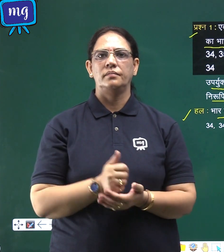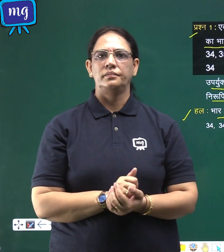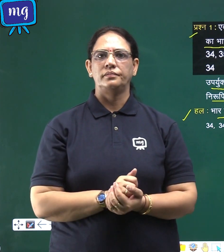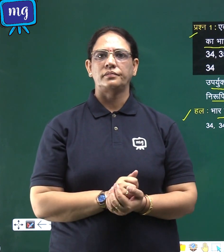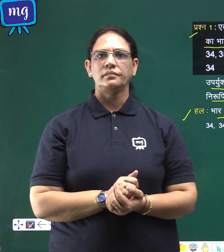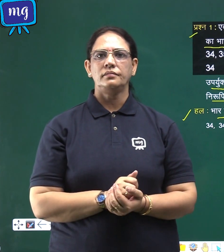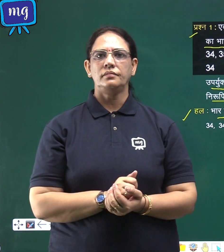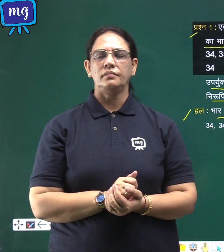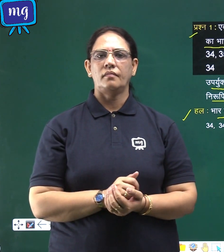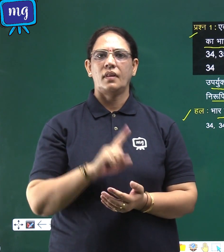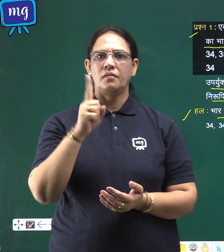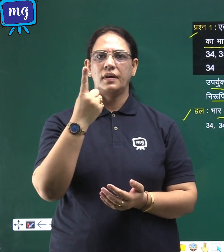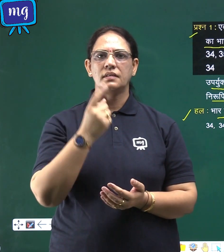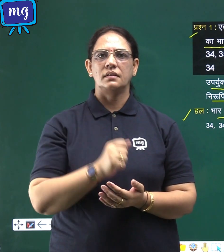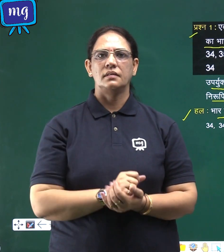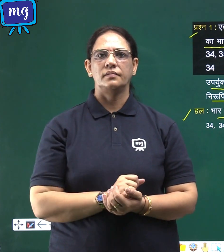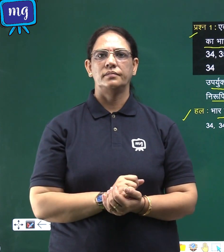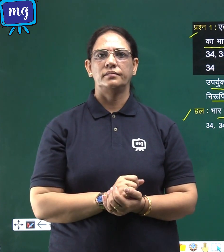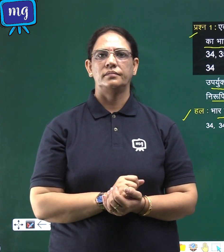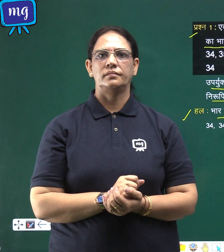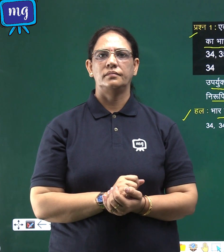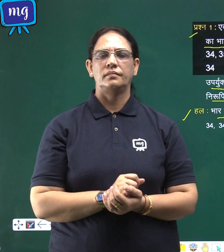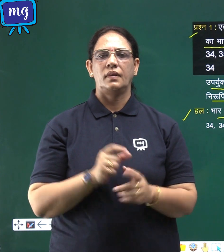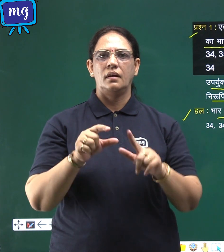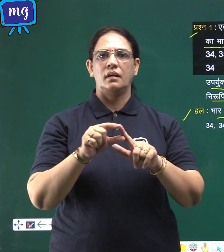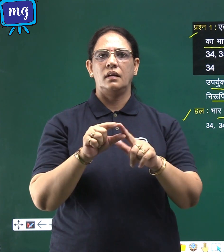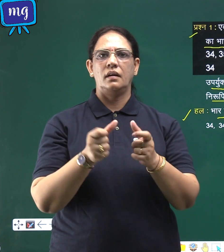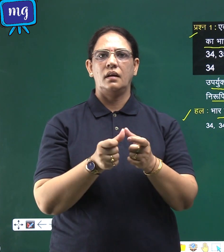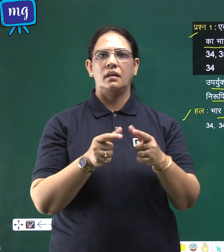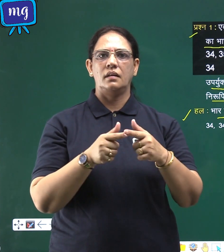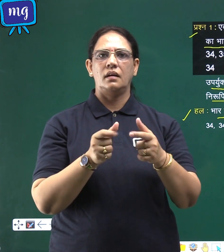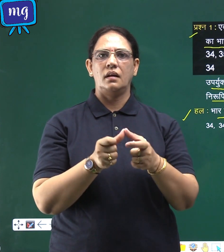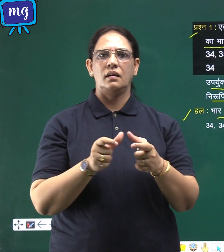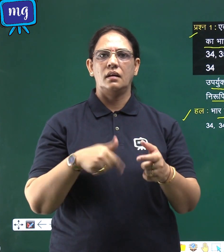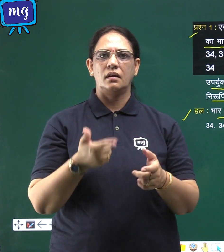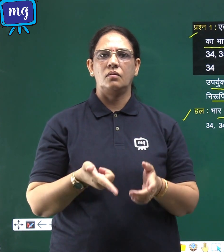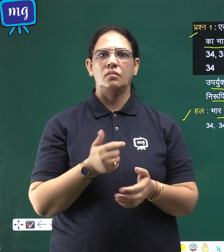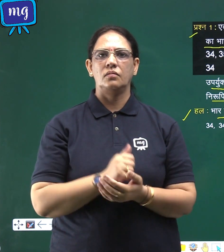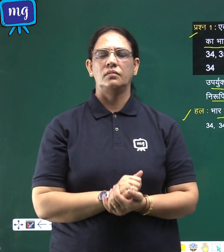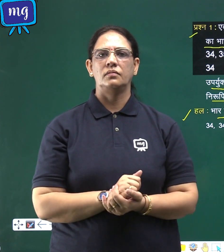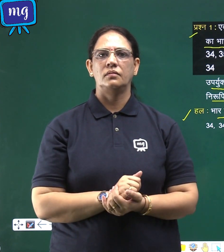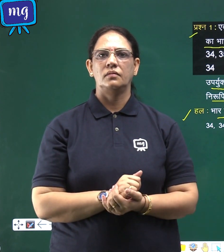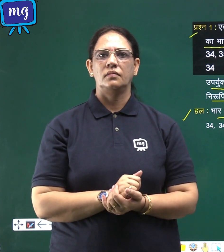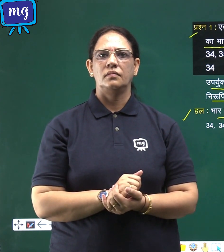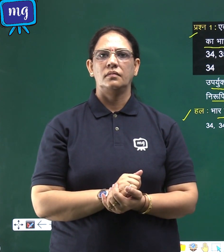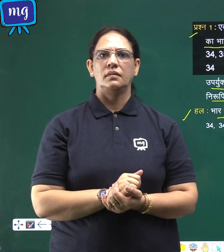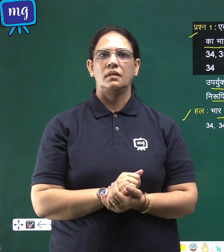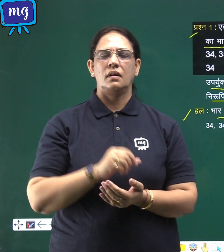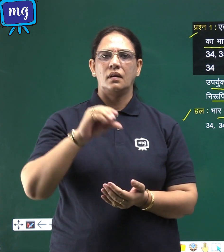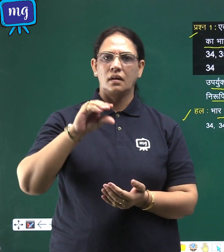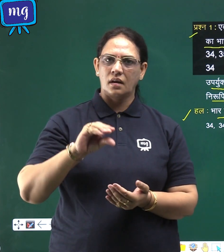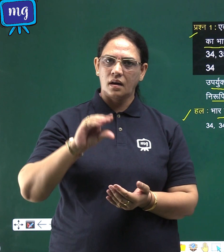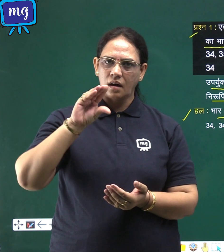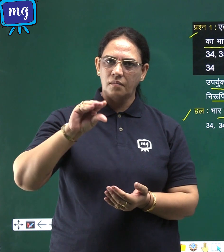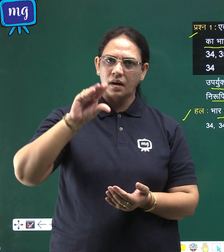सॉलुसन सबसे पहले आकड़ों को आर्वी करम में लिखते